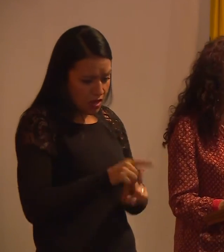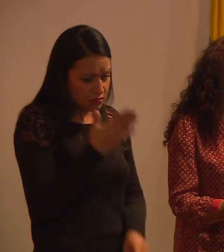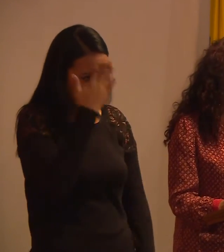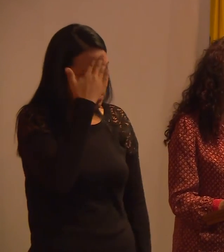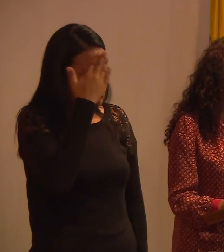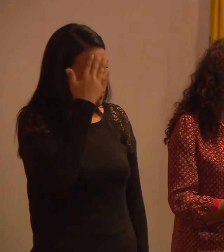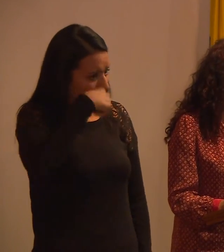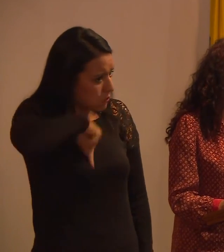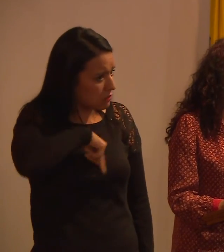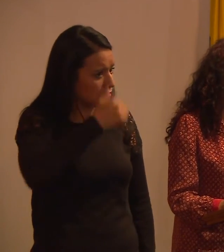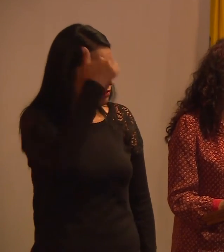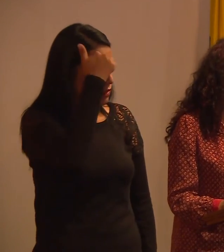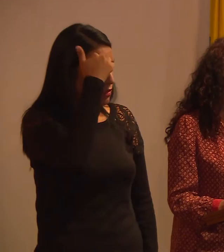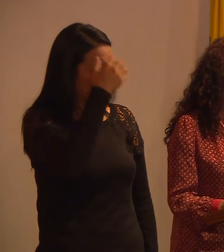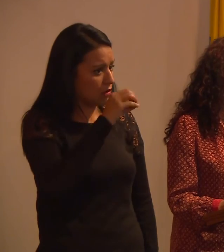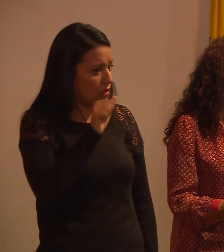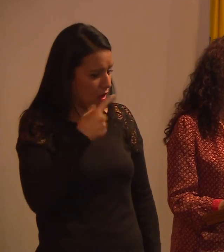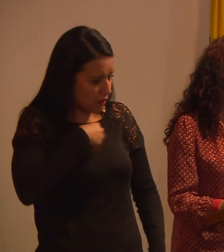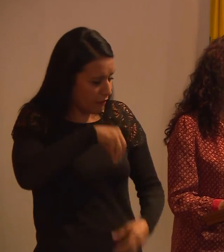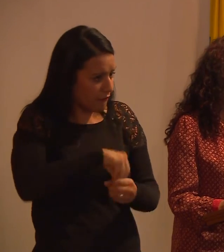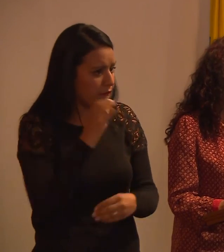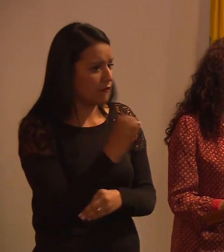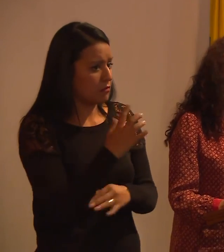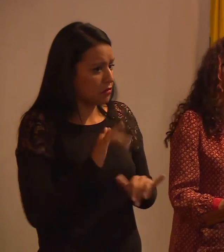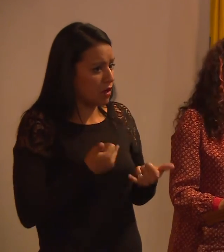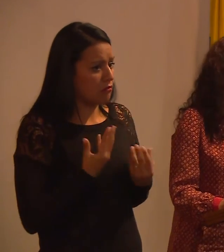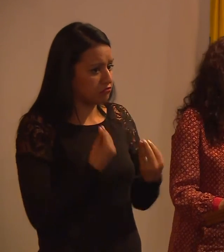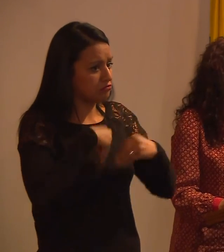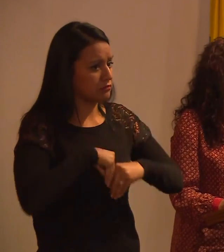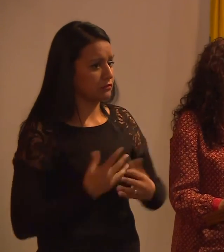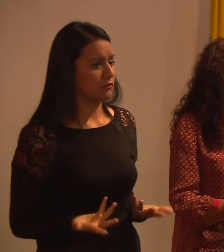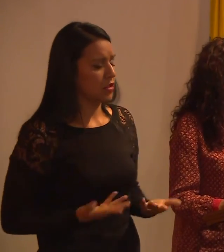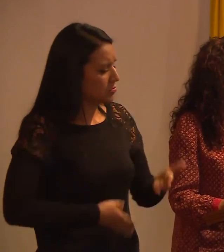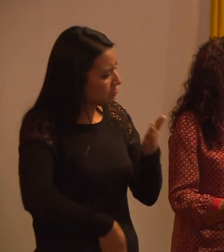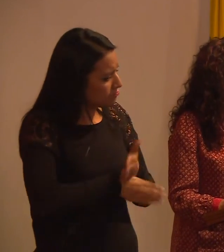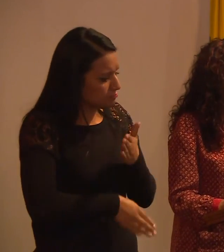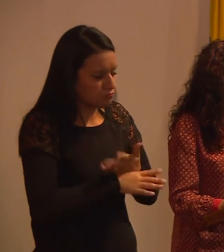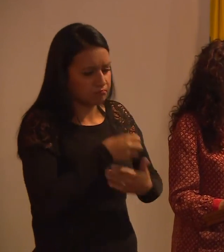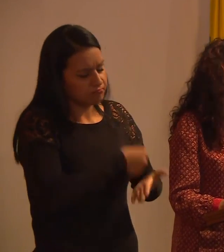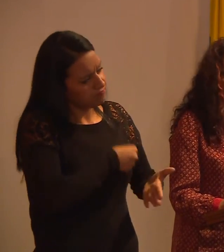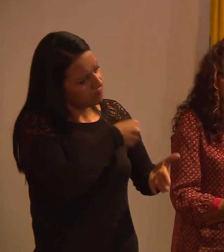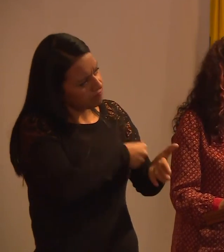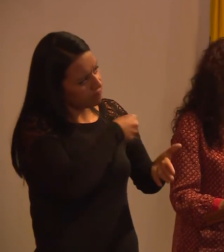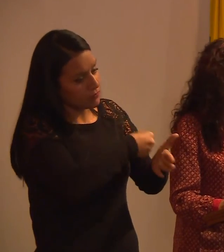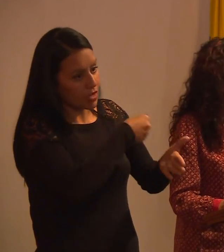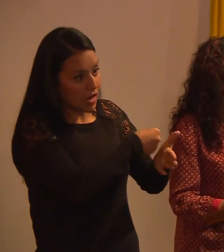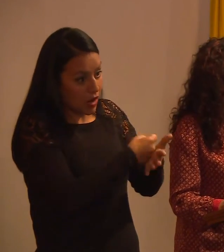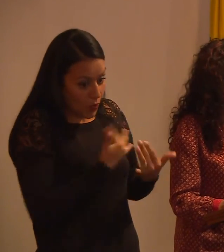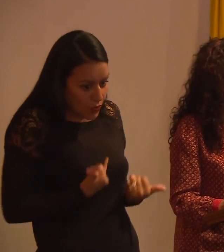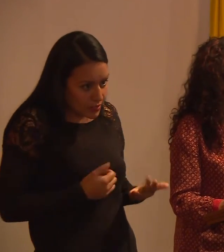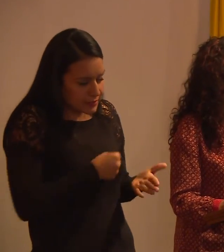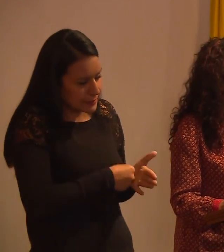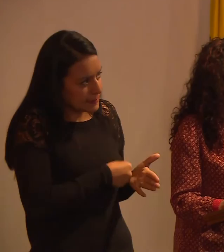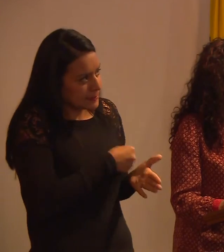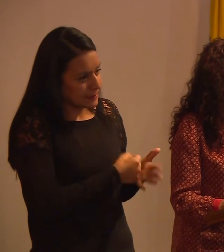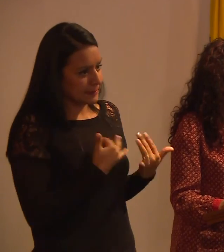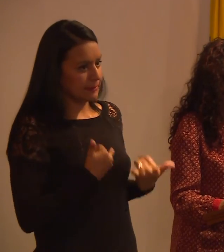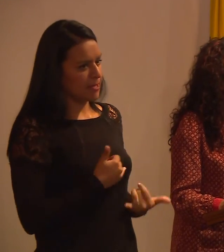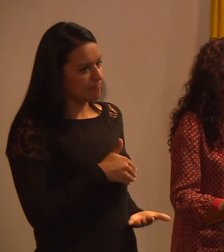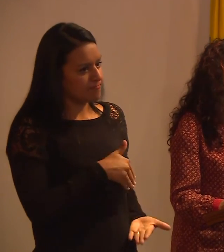como maestros y maestras de este país. ¿Sí? Que vamos a seguir intentando, y lo estamos haciendo desde